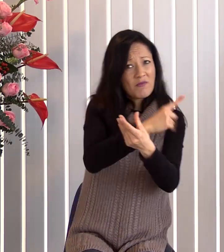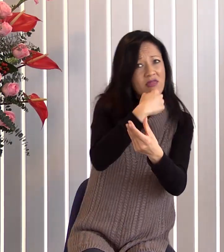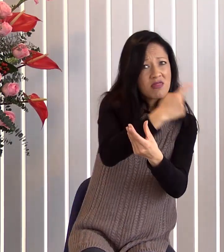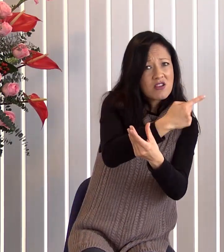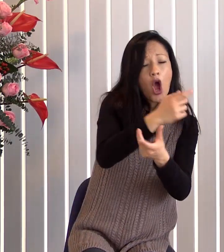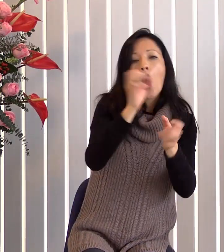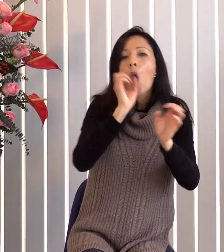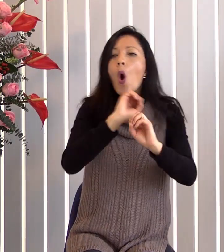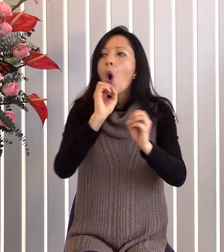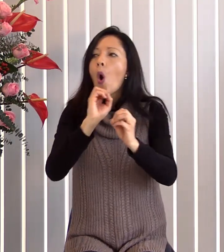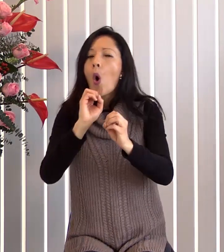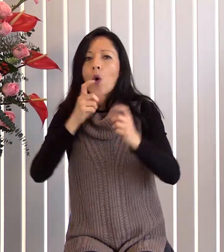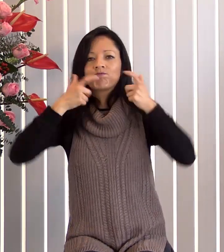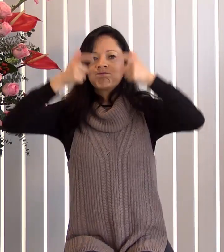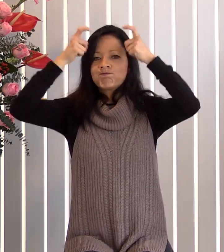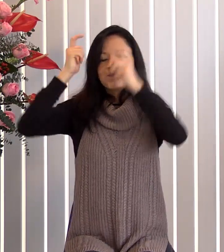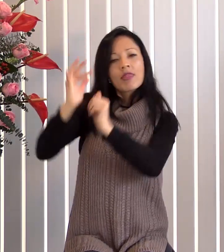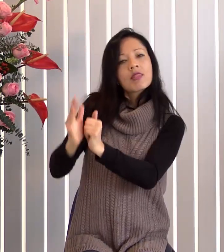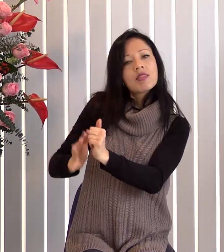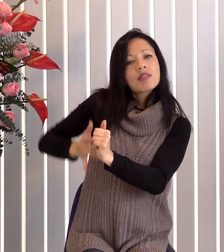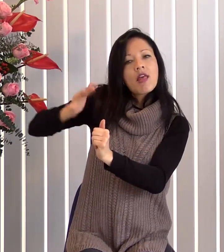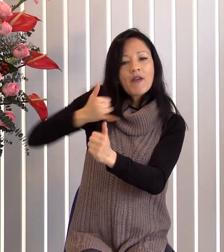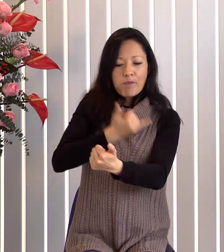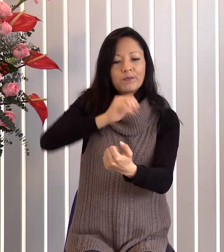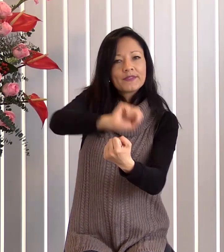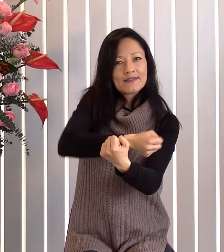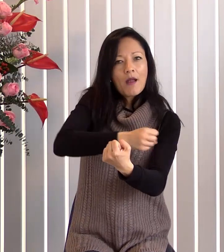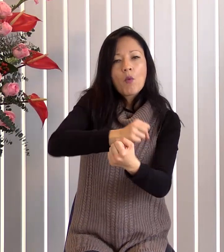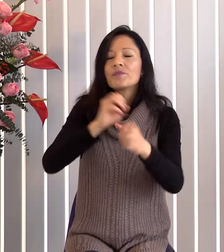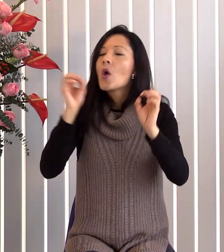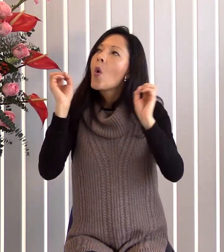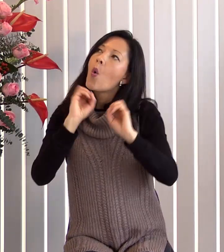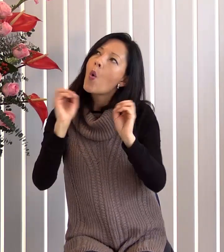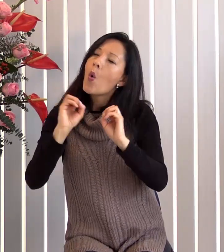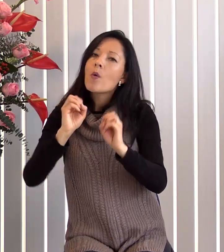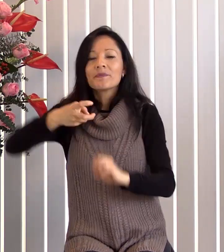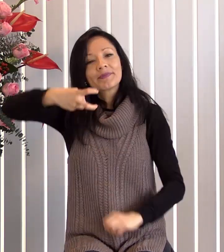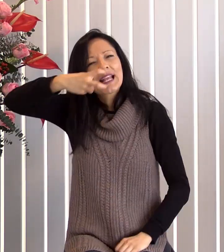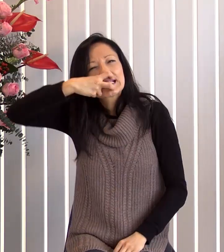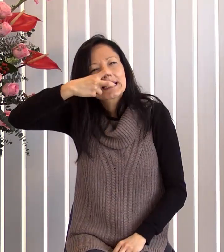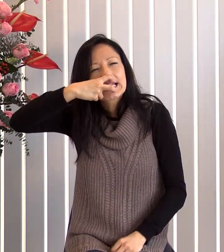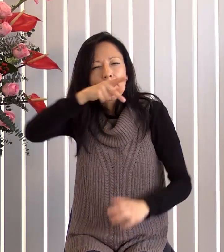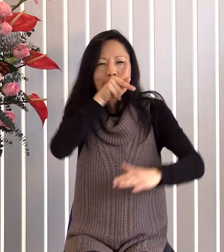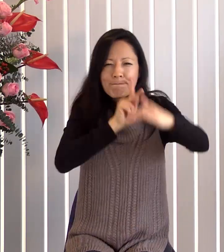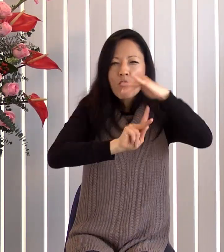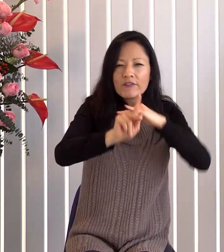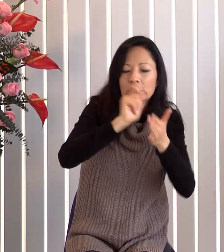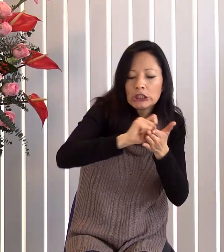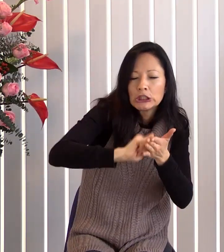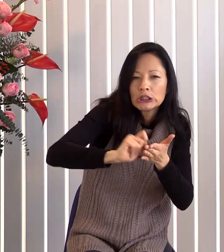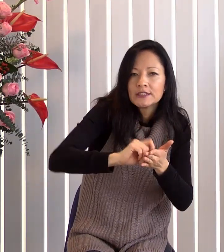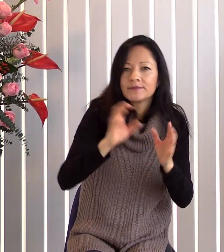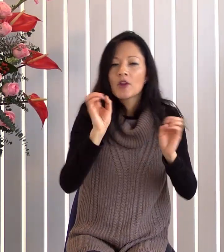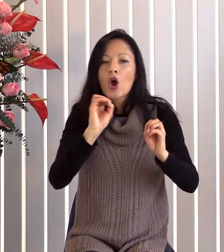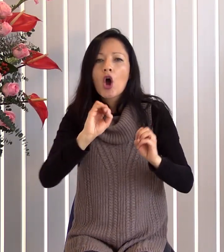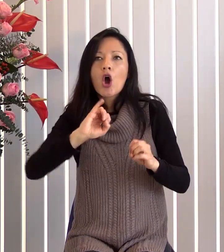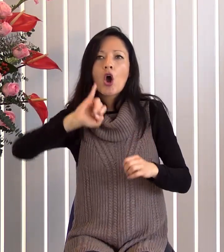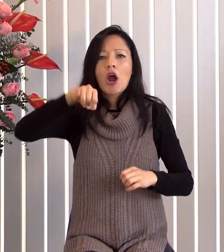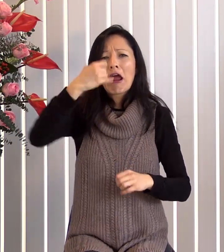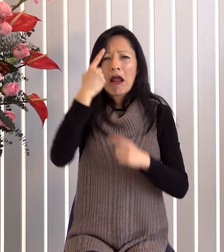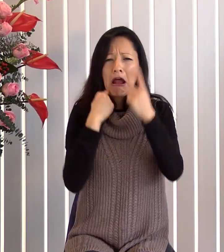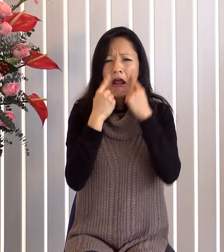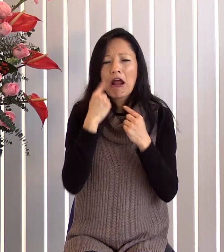¿O lo está diciendo David en los Salmos? ¿O lo está diciendo Isaías en los profetas? ¿O Jeremías o